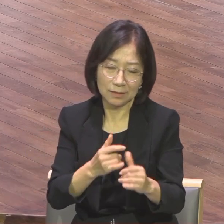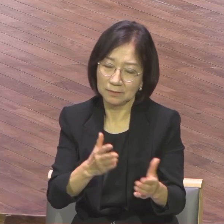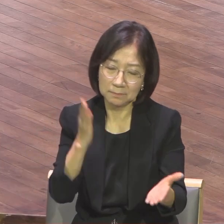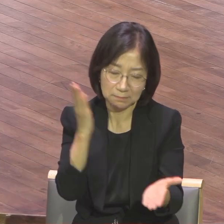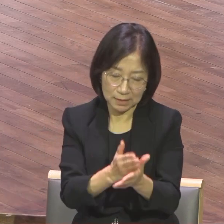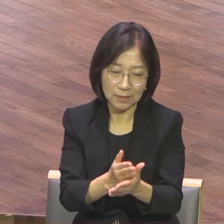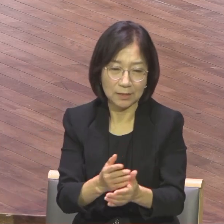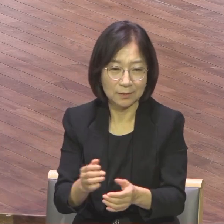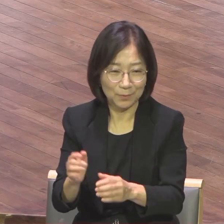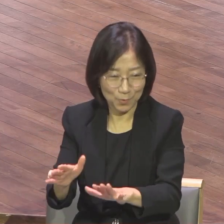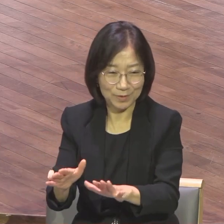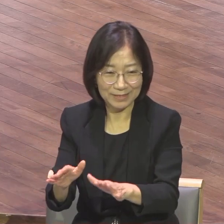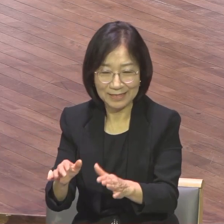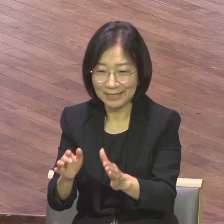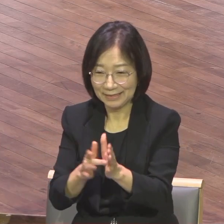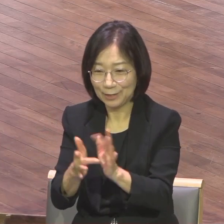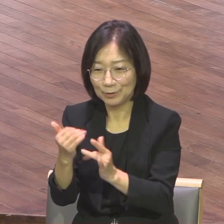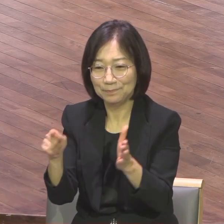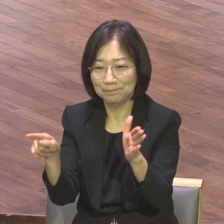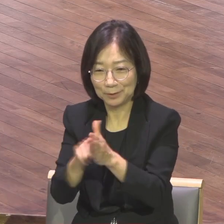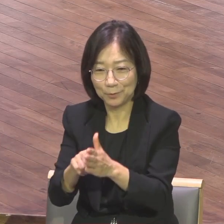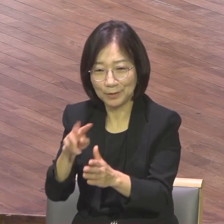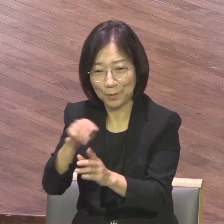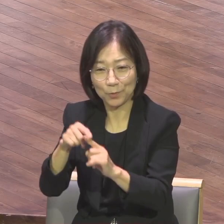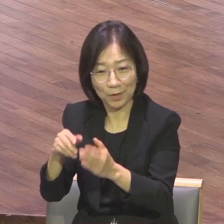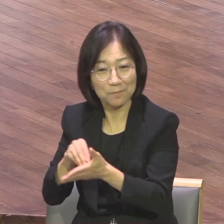전한 순간에 새로운 생명이 일어난다.